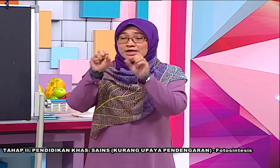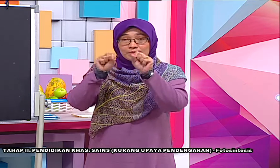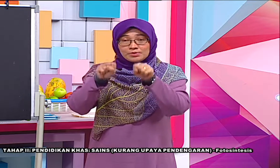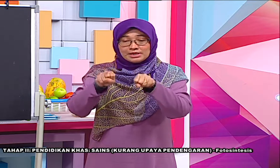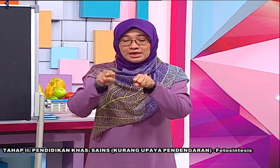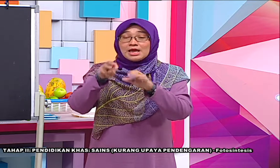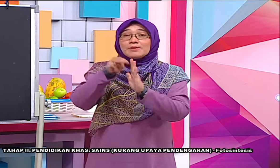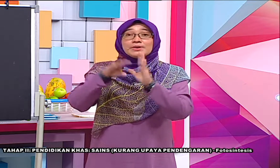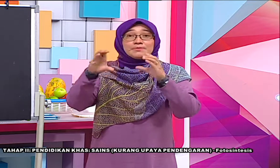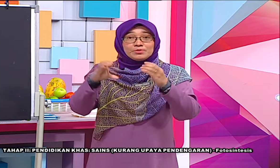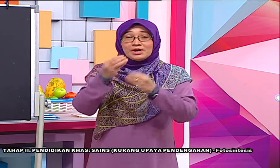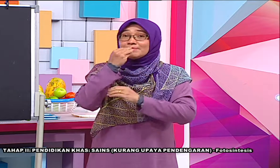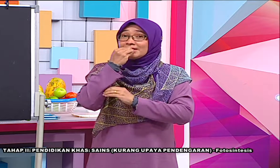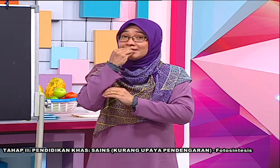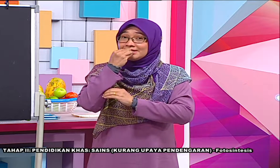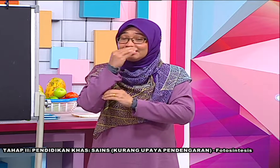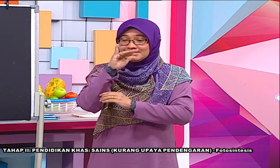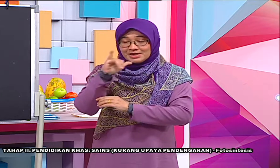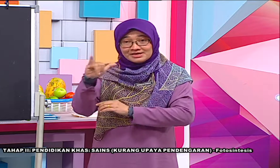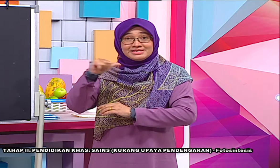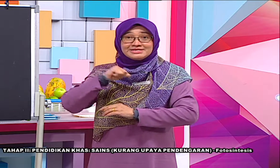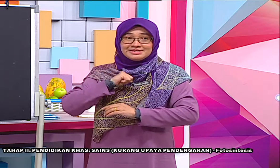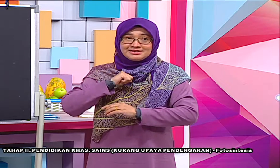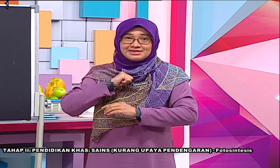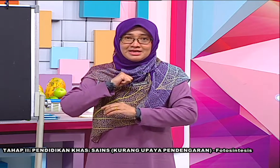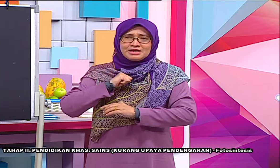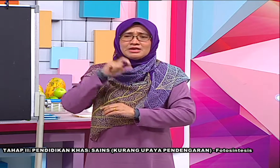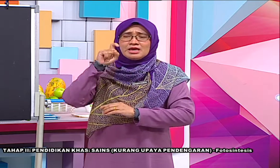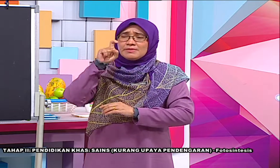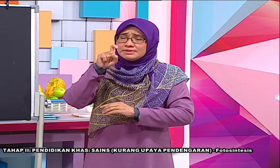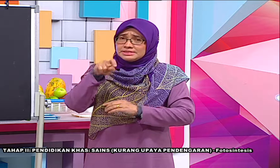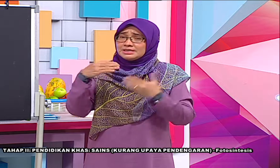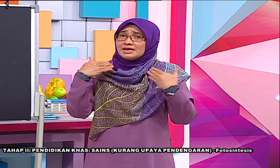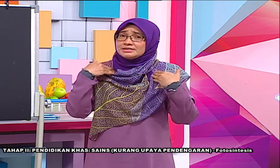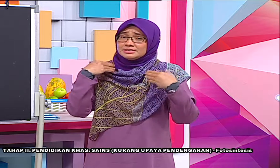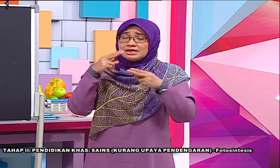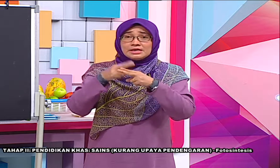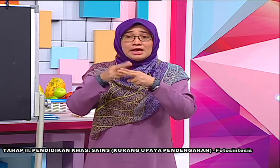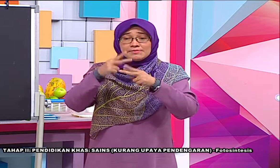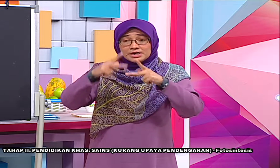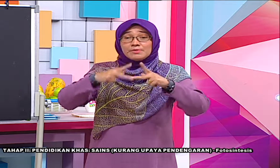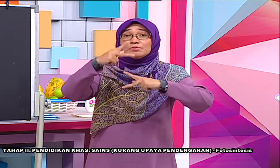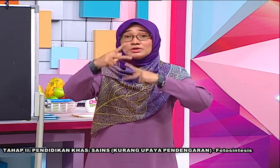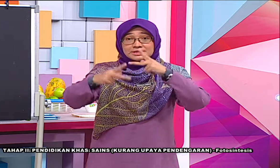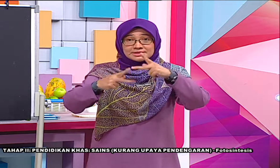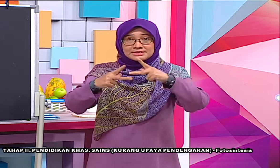boleh membuat makanan makanannya sendiri oke mesti ada name proses